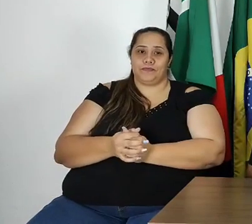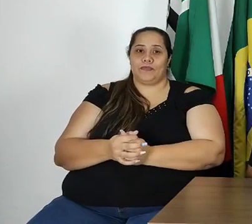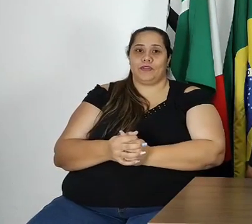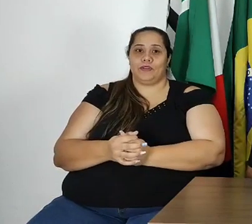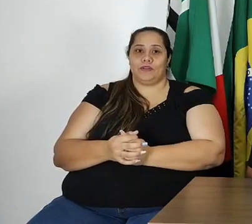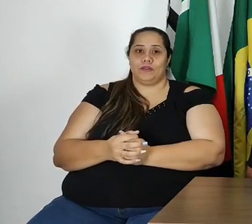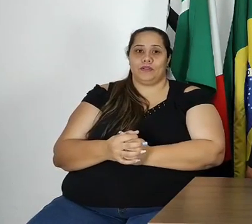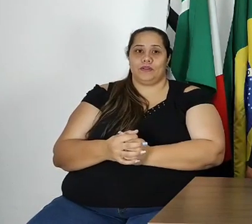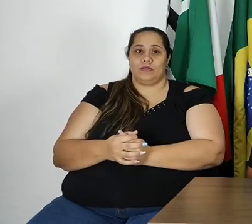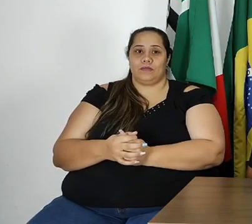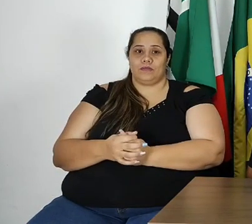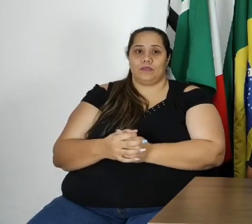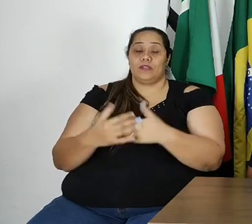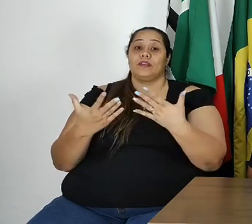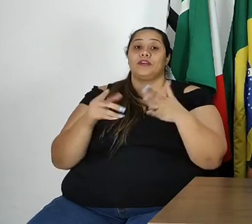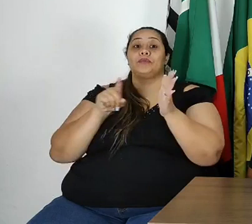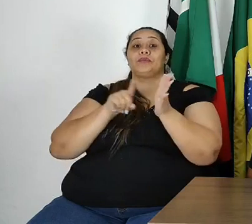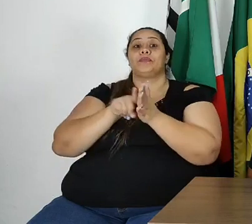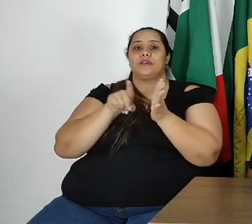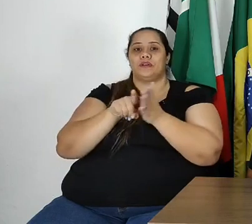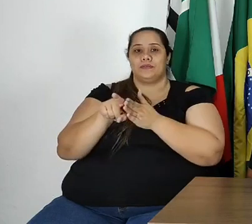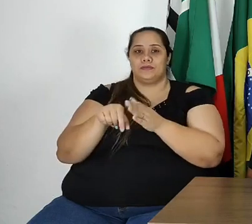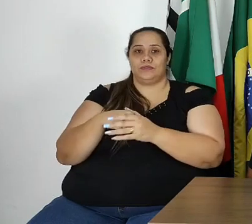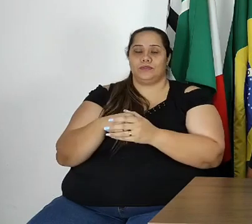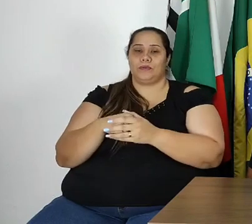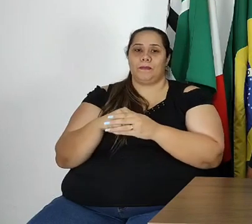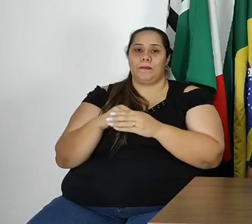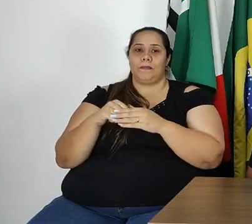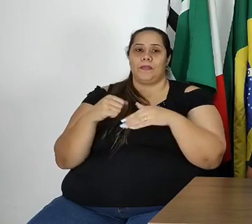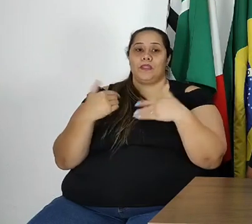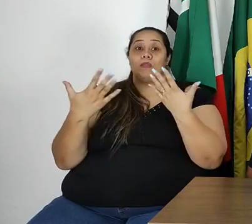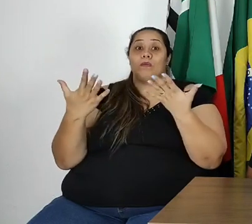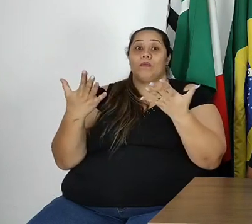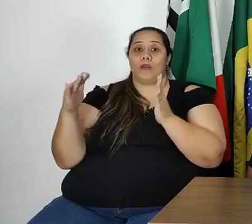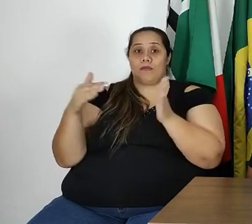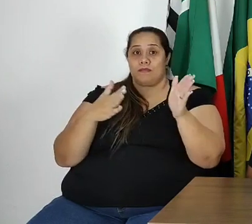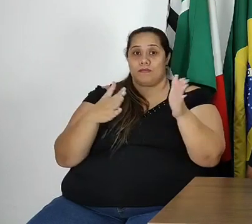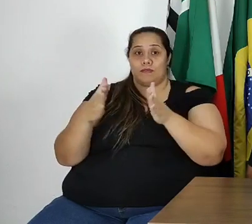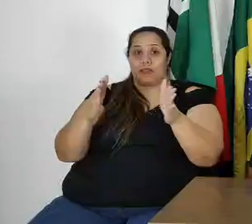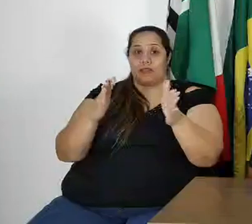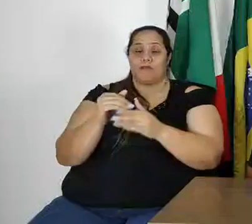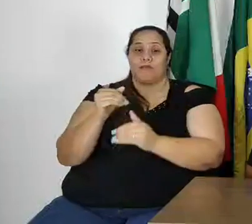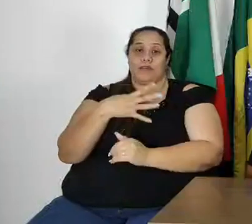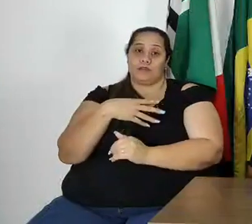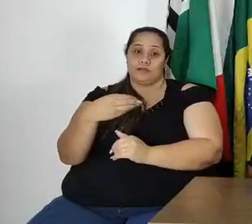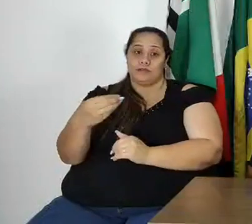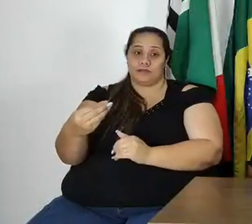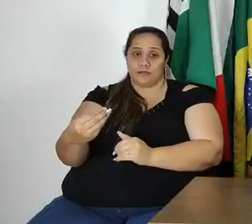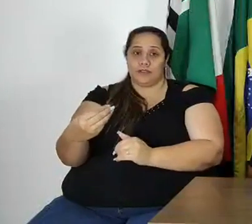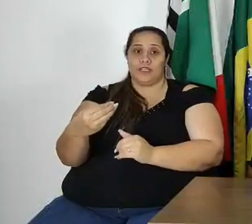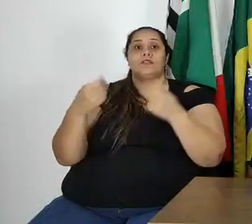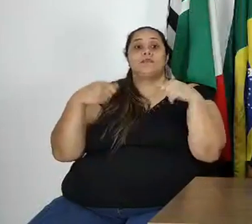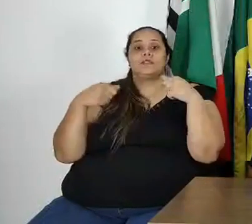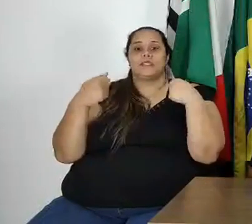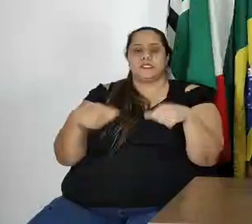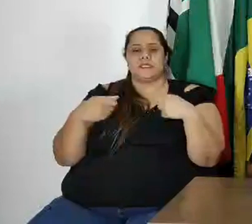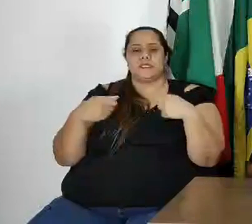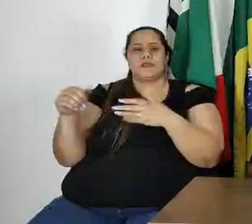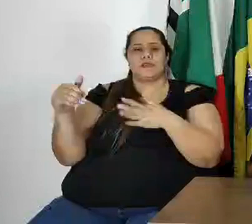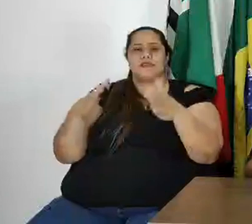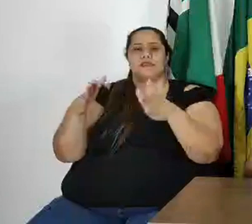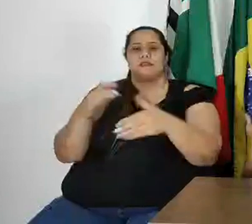E aí eu faço uma pergunta: qual o caminho que essa criança deve andar? Como a gente vai